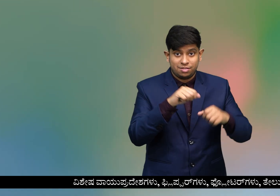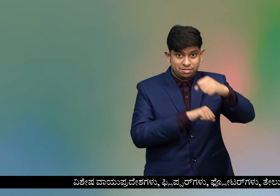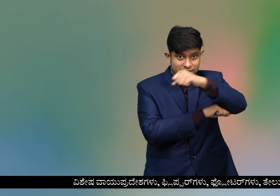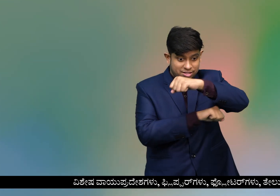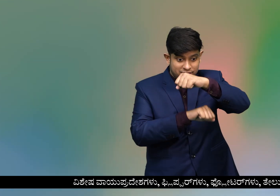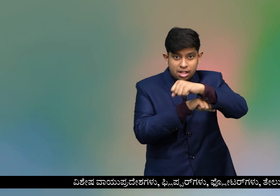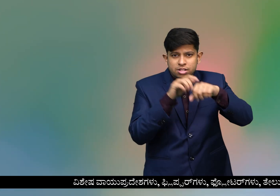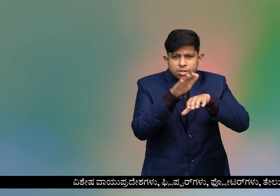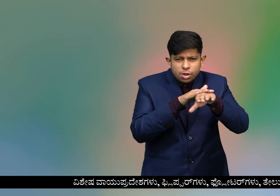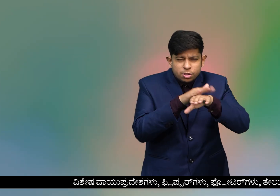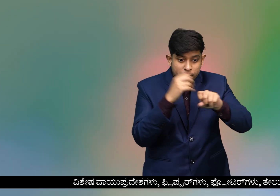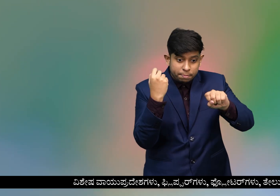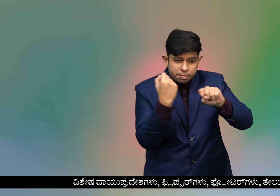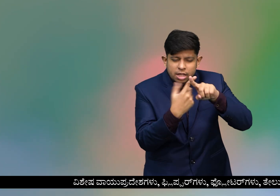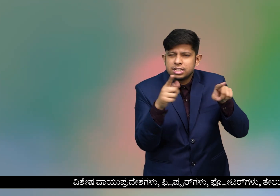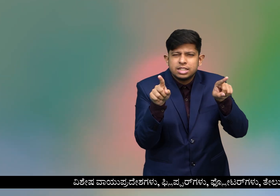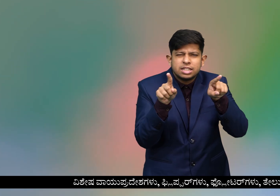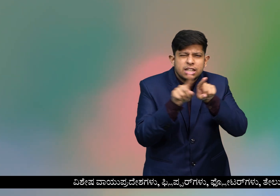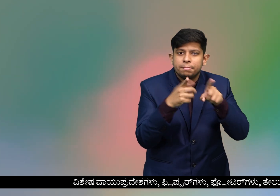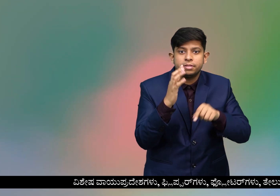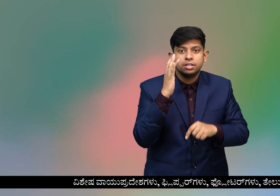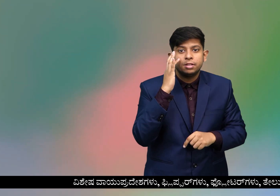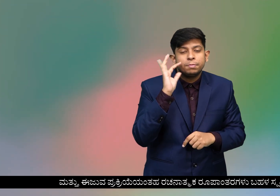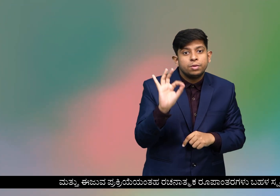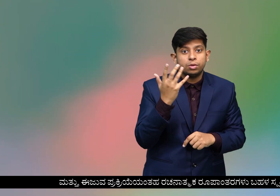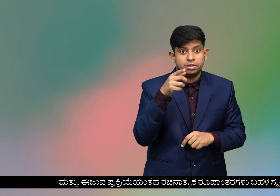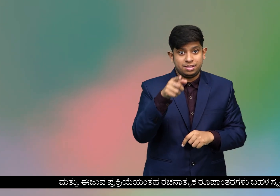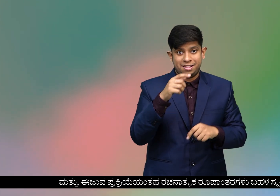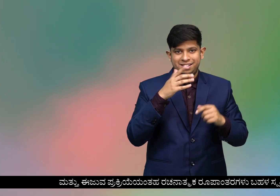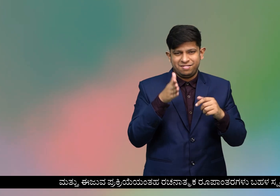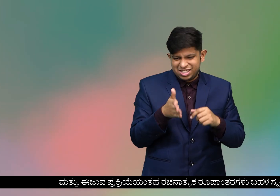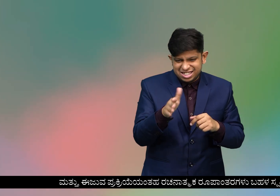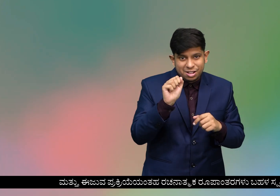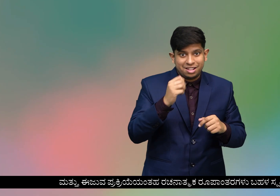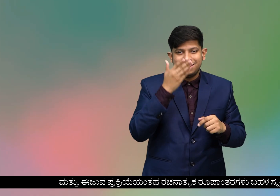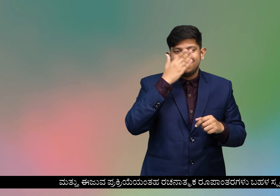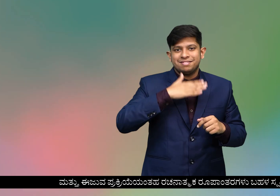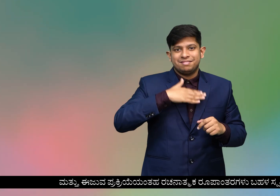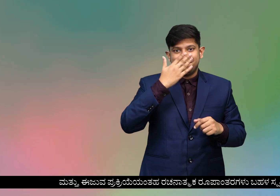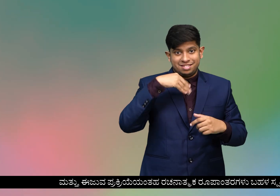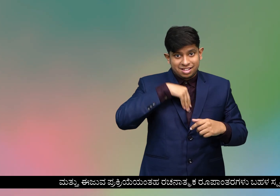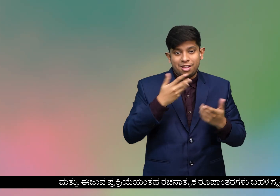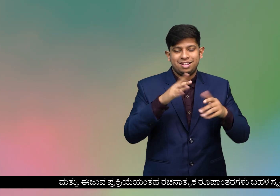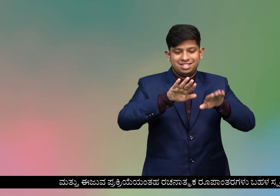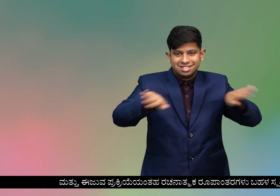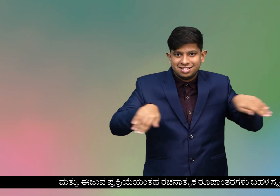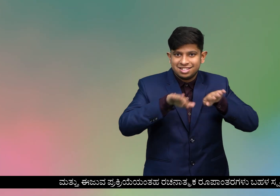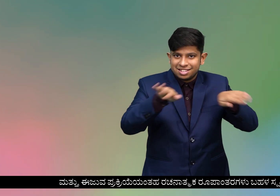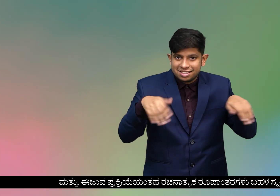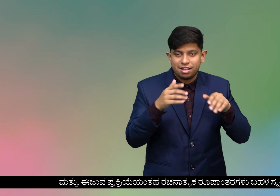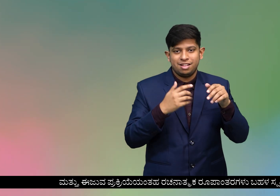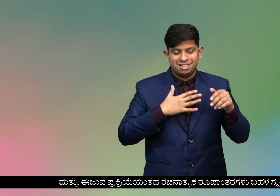ವಿಶೇಷ ವಾಯುಪ್ರದೇಶ, ಫ್ಲಿಪ್ಪರ್ಗಳು, ಫ್ಲೋಟರ್ಗಳು, ತೇಲುವಿಕೆ ಮತ್ತು ಈಜುವ ಪ್ರಕ್ರಿಯೆಯಂತಹ ರಚನಾತ್ಮಕ ರೂಪಾಂತರಗಳು